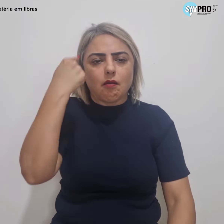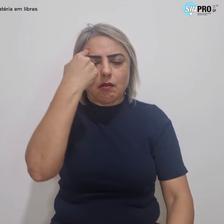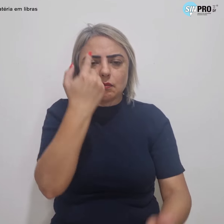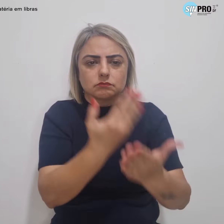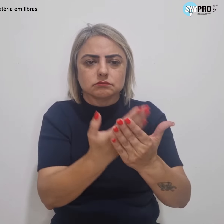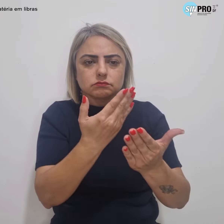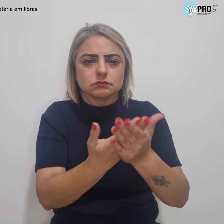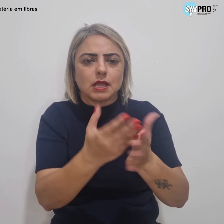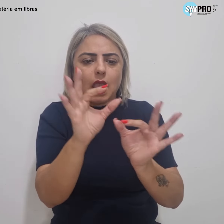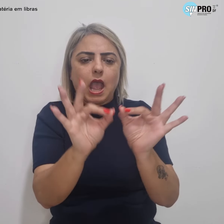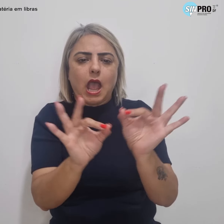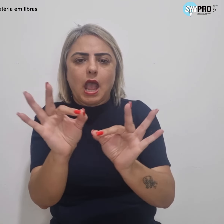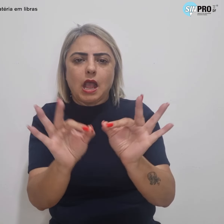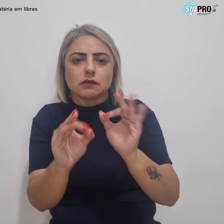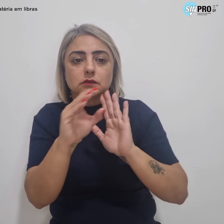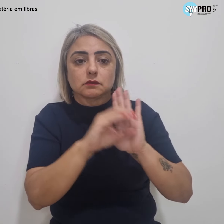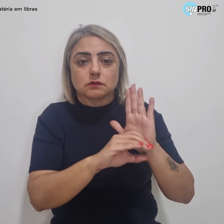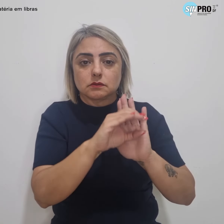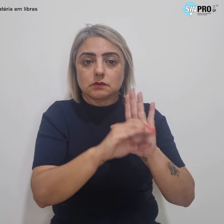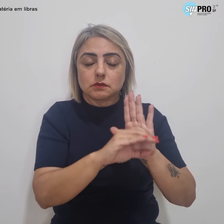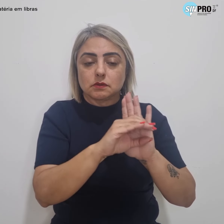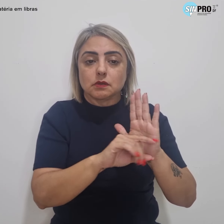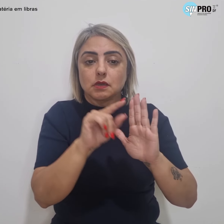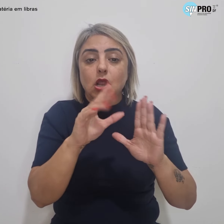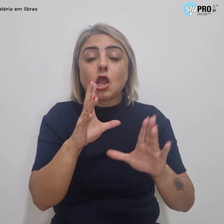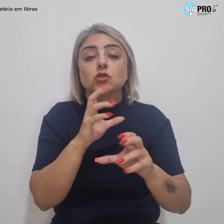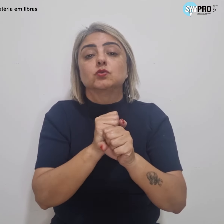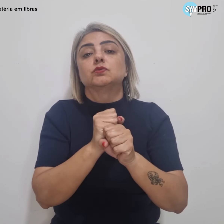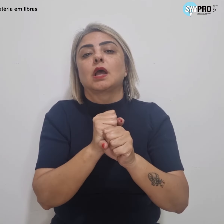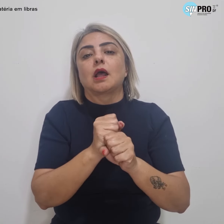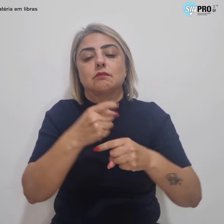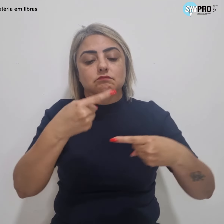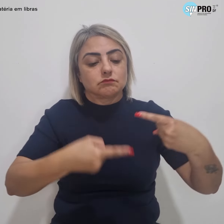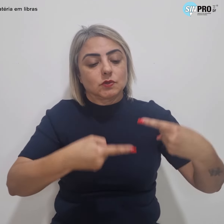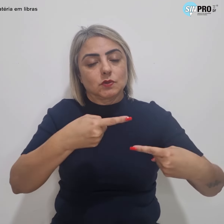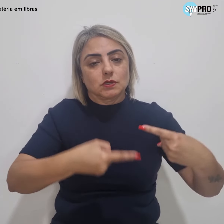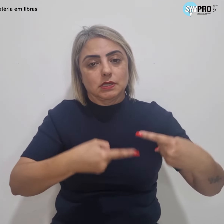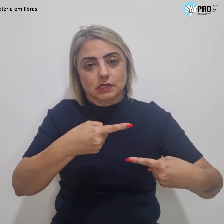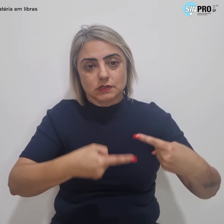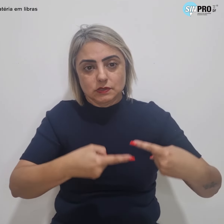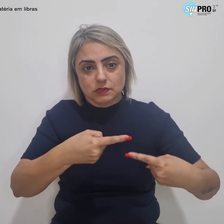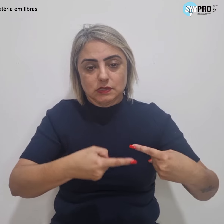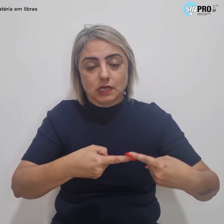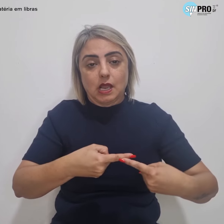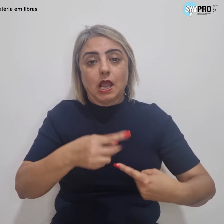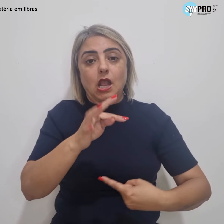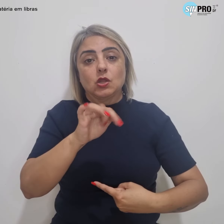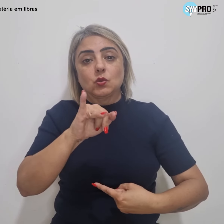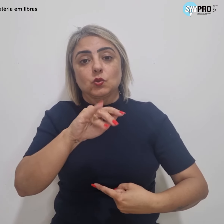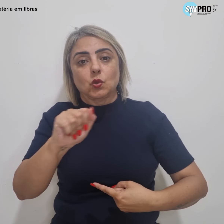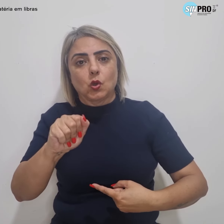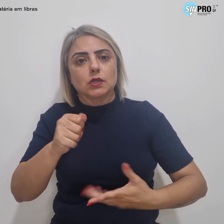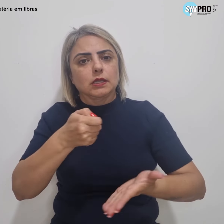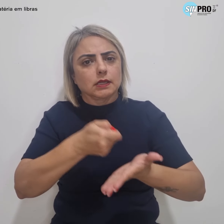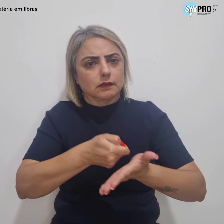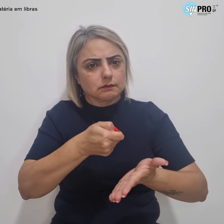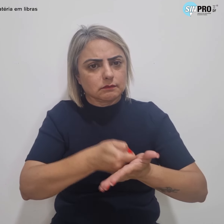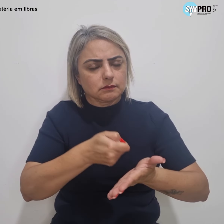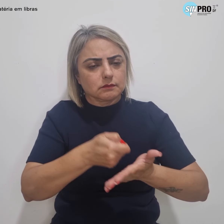ajustar o currículo se somaram a políticas como a tutoria intensiva com duração